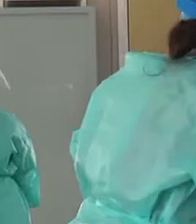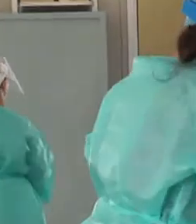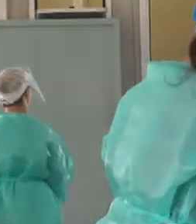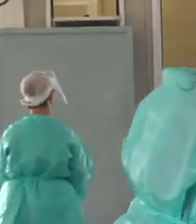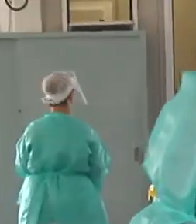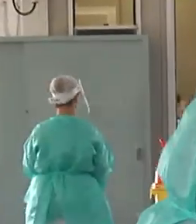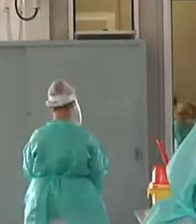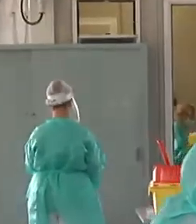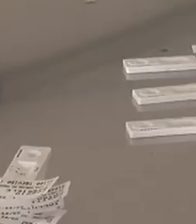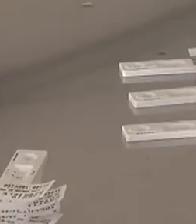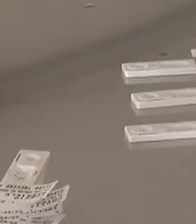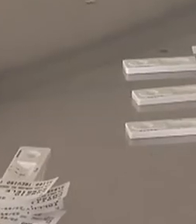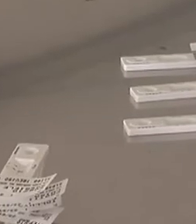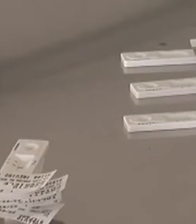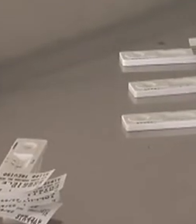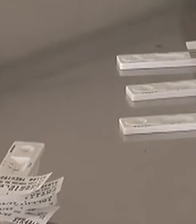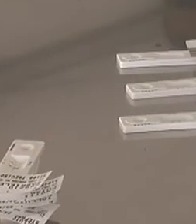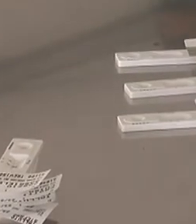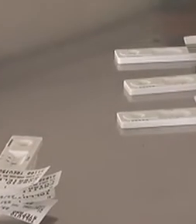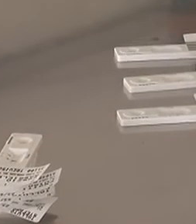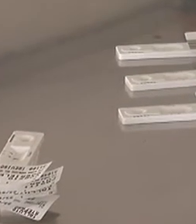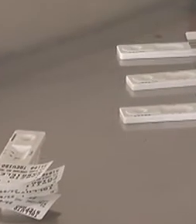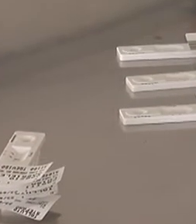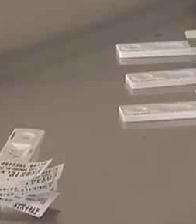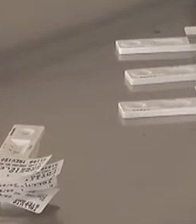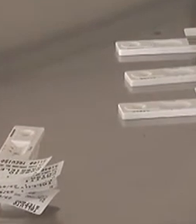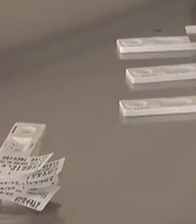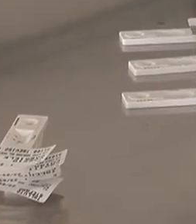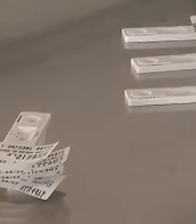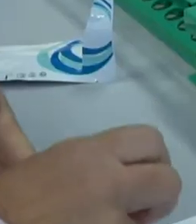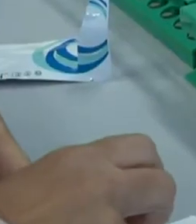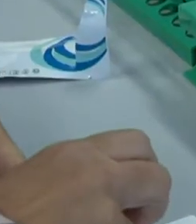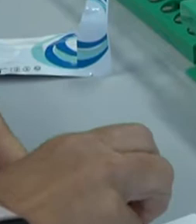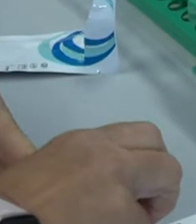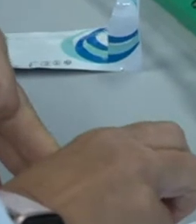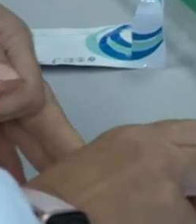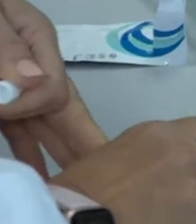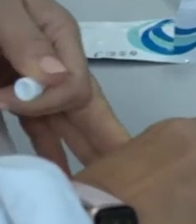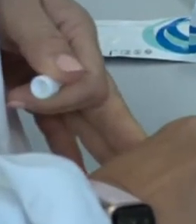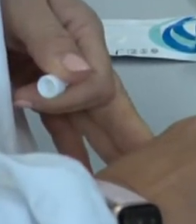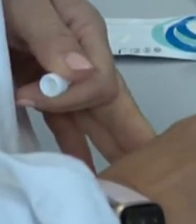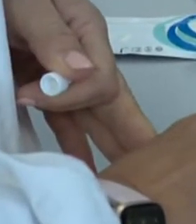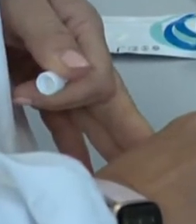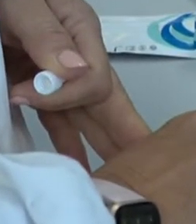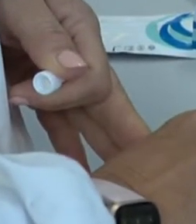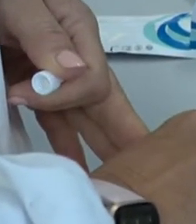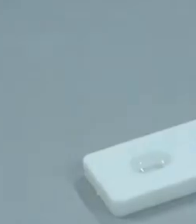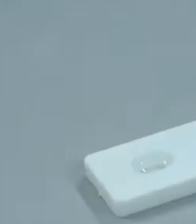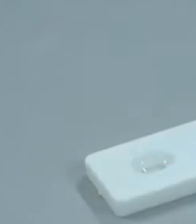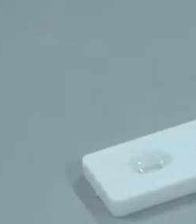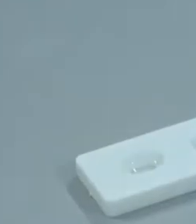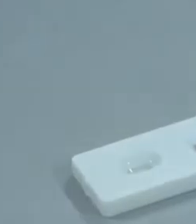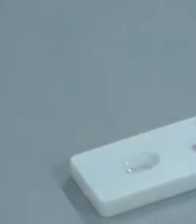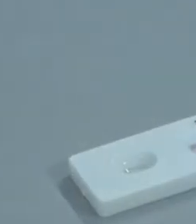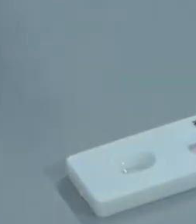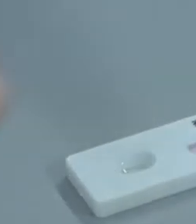aperte piscine e palestre. Nel frattempo si va avanti con tamponi e test rapidi, una mano arriverà dall'esercito che ha messo a disposizione della